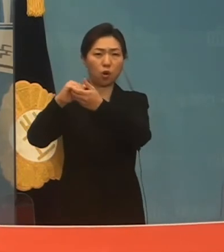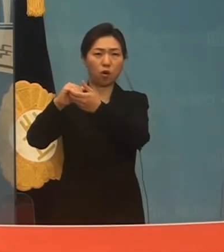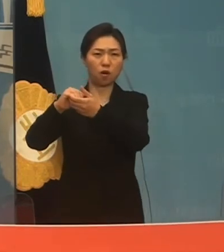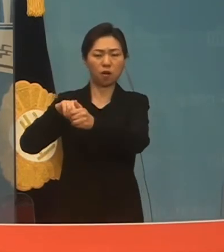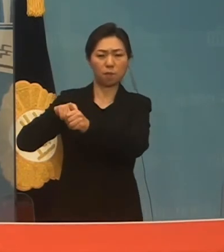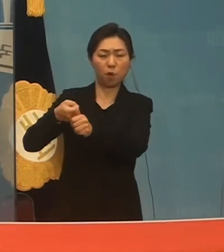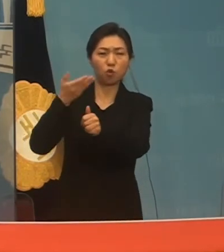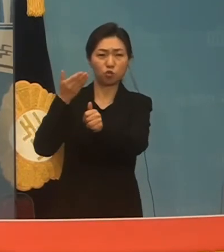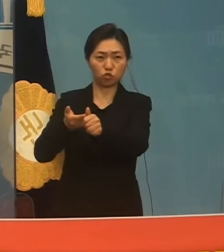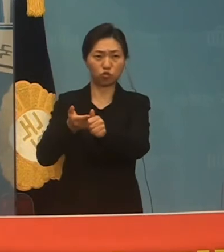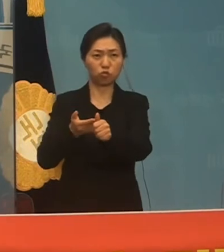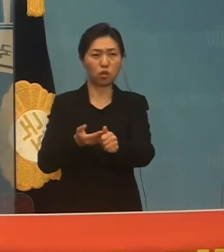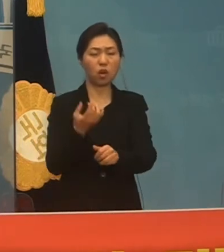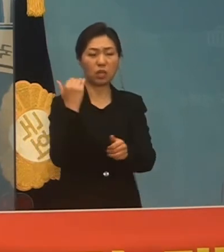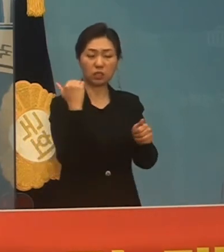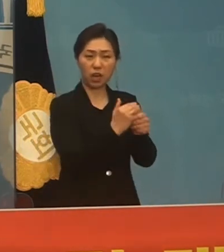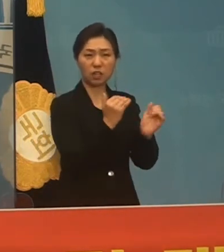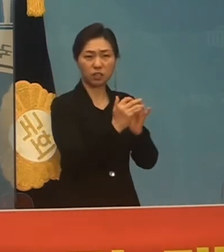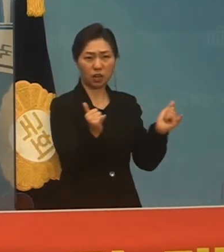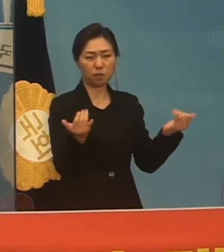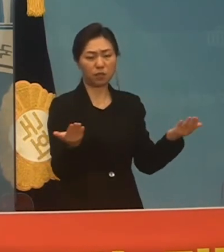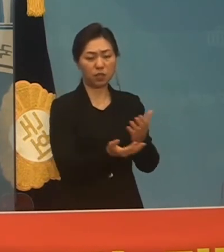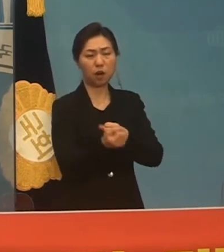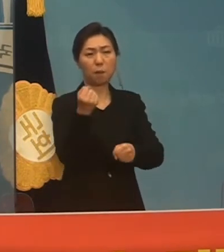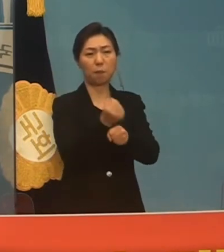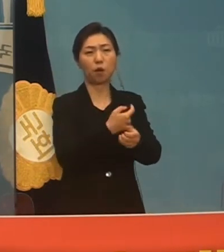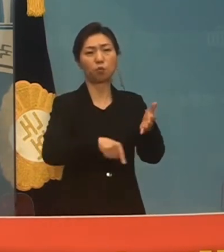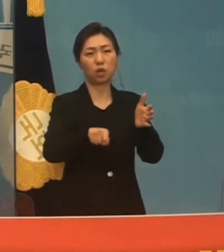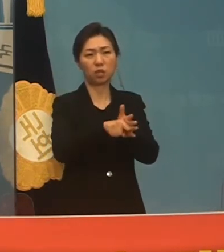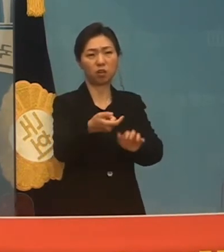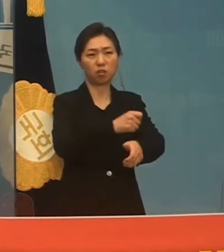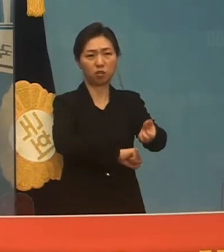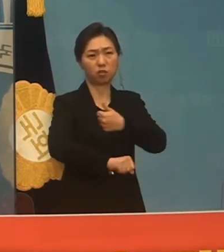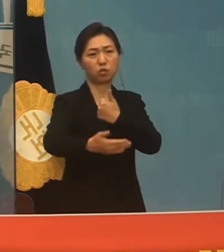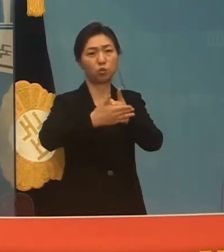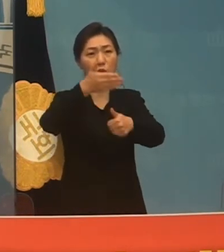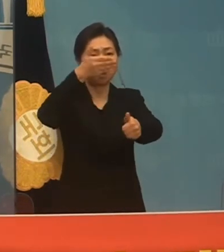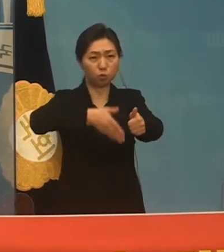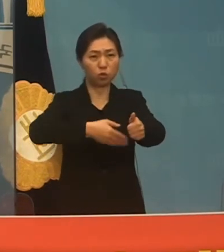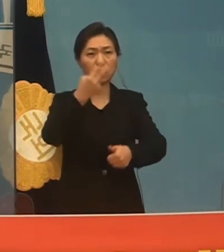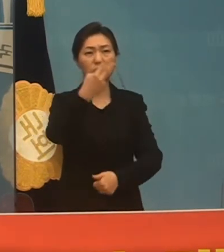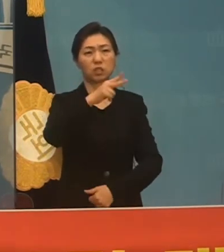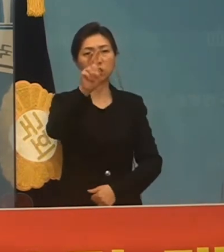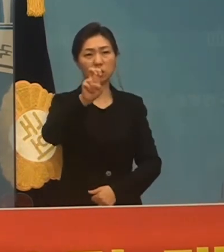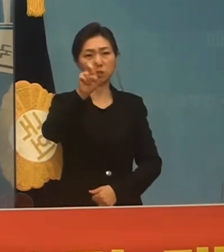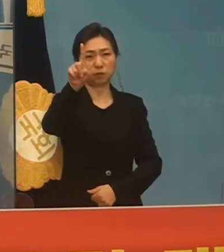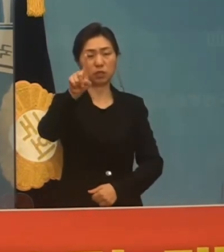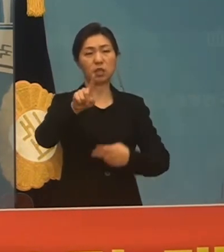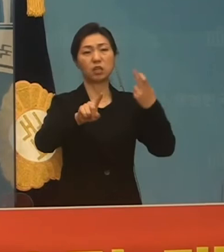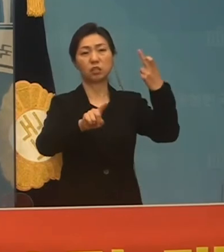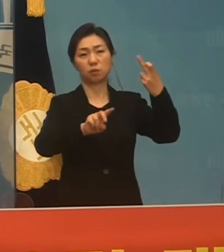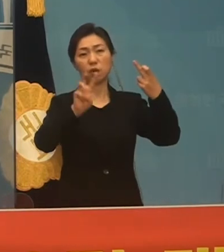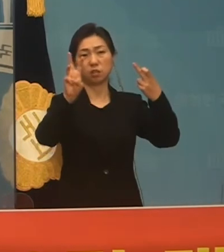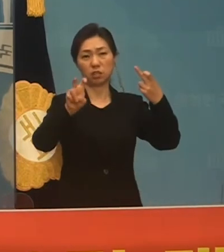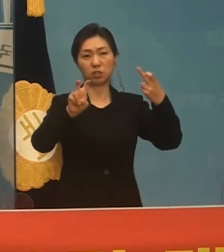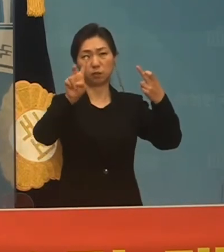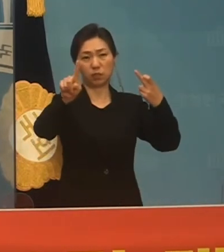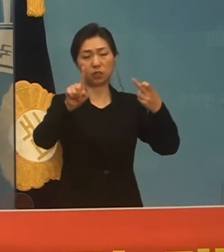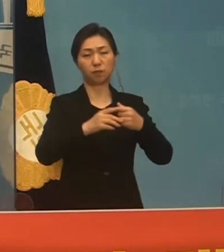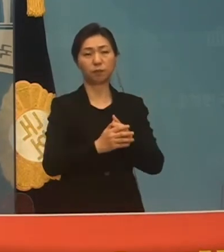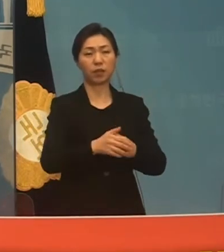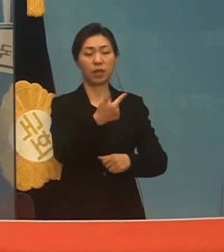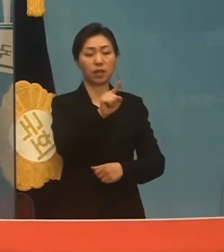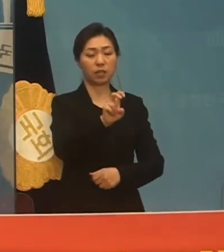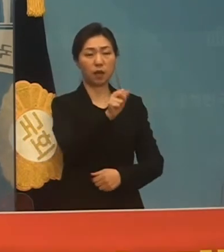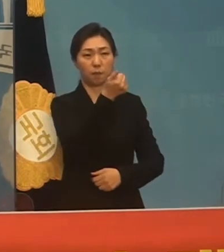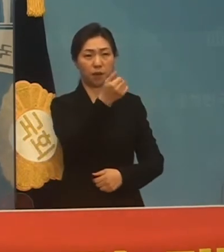있도록 나서주십시오. 2021년 12월 20일 농협 남해학 집단 대량 해고 학살